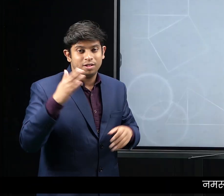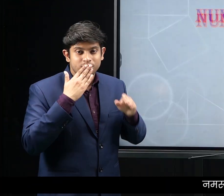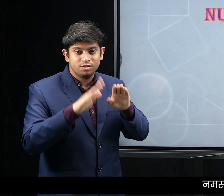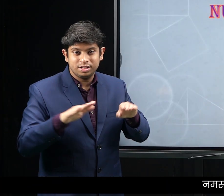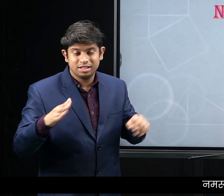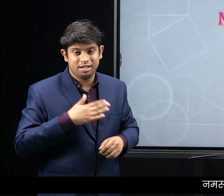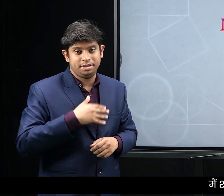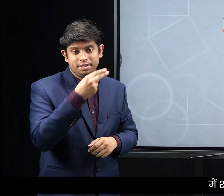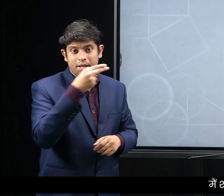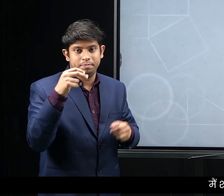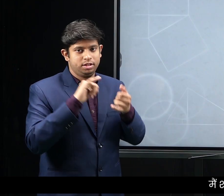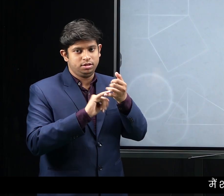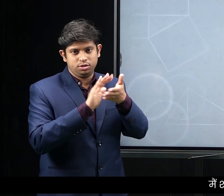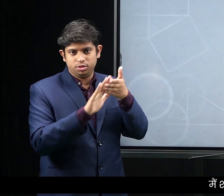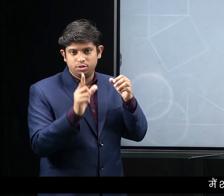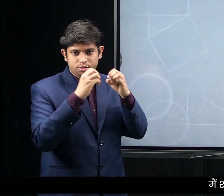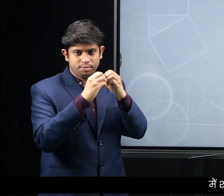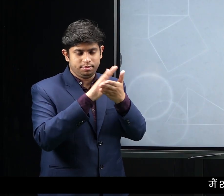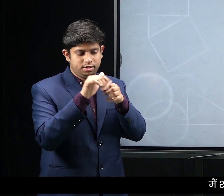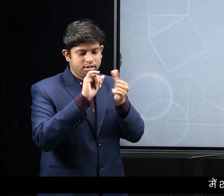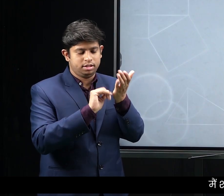नमस्कार छात्रों, मैं हूँ शालिनी।